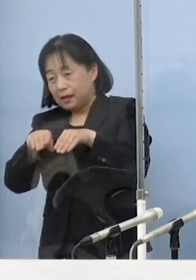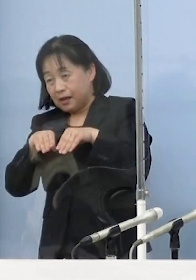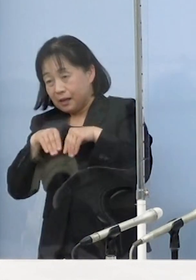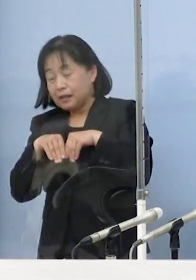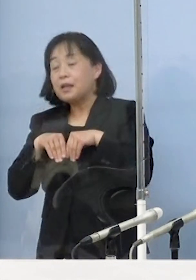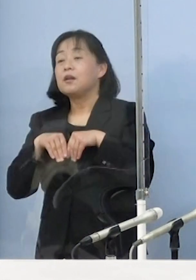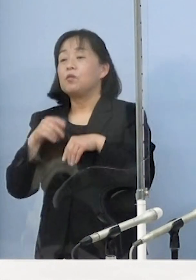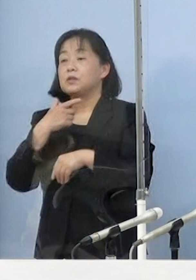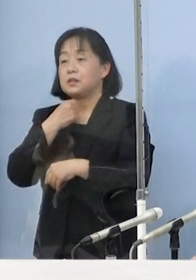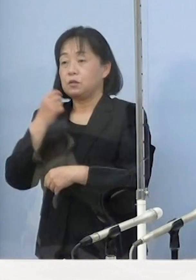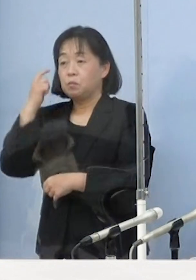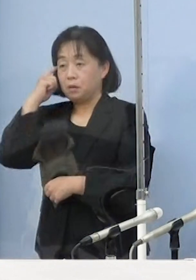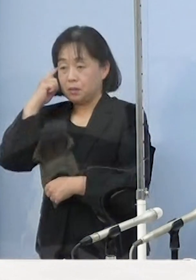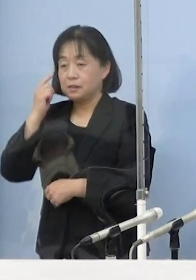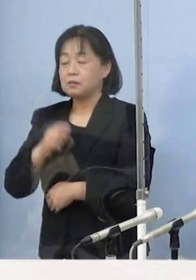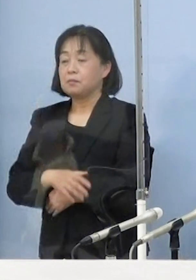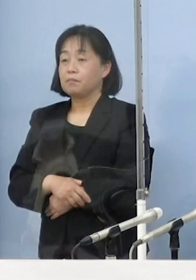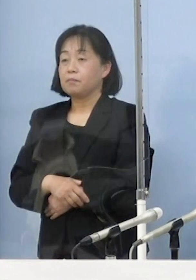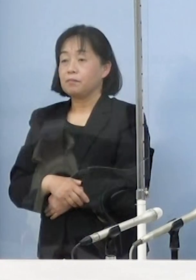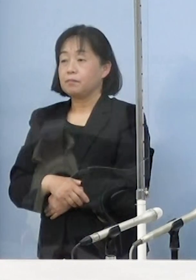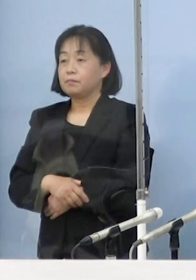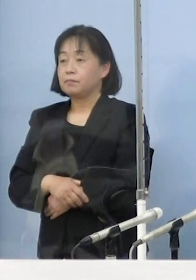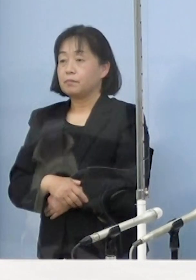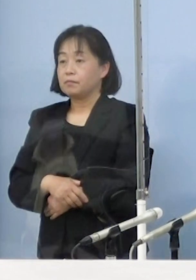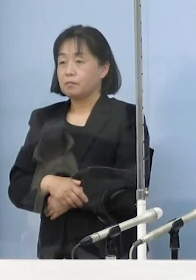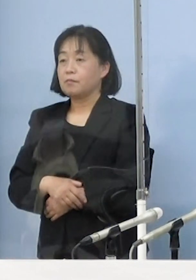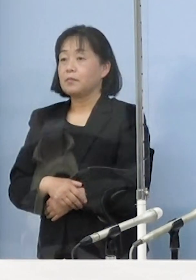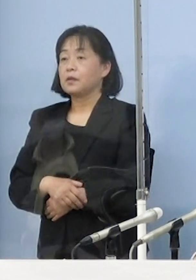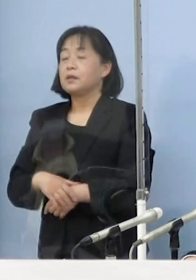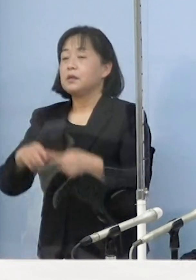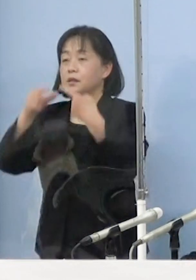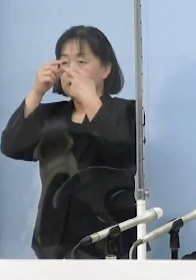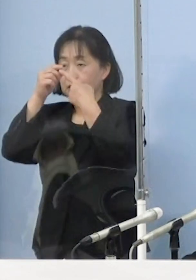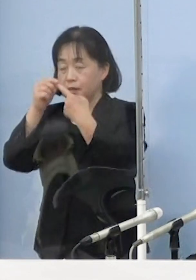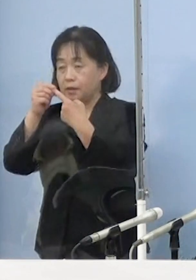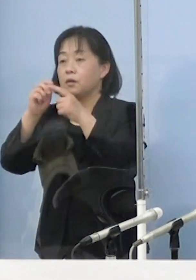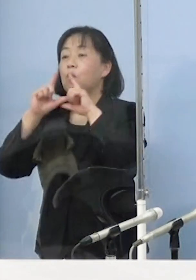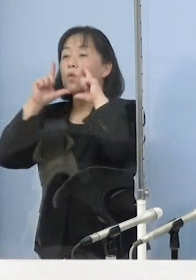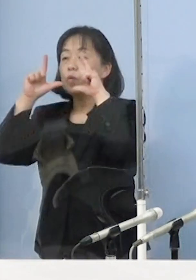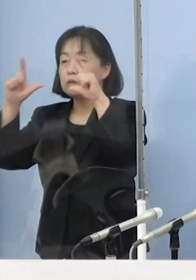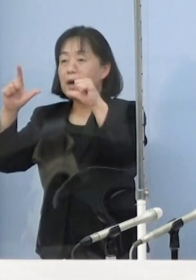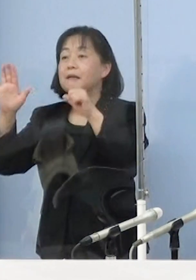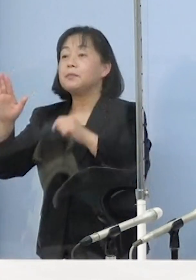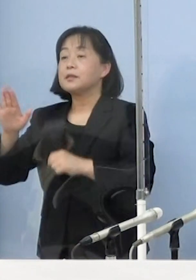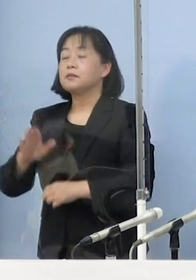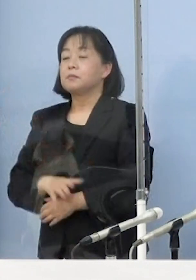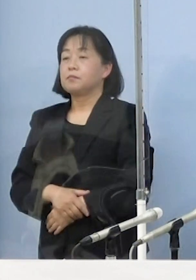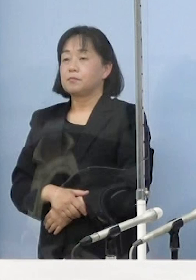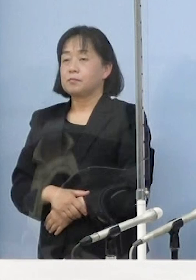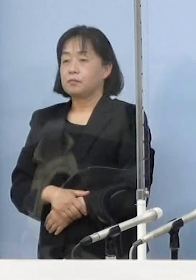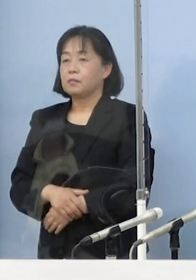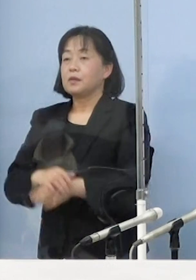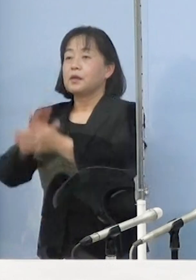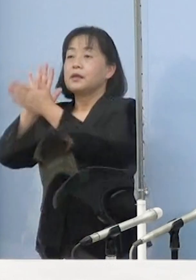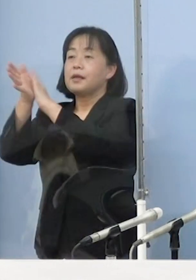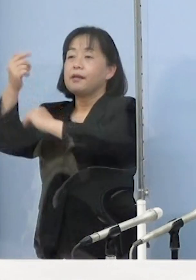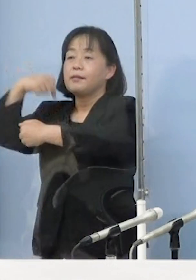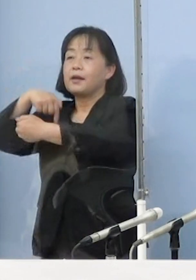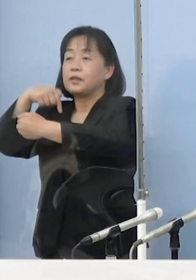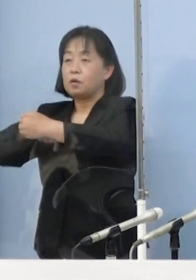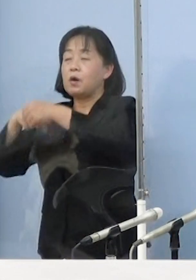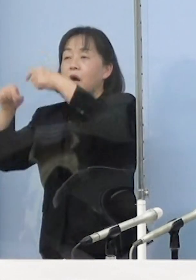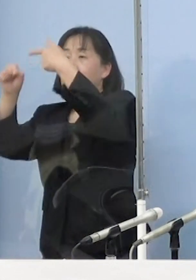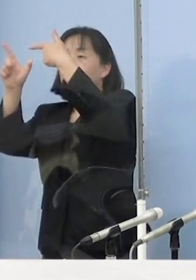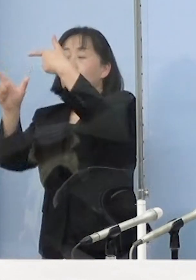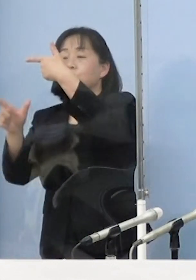と思います。ここで1点ご報告を申し上げたいと思います。県内では6月